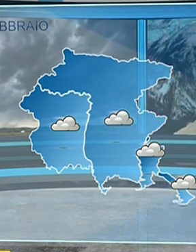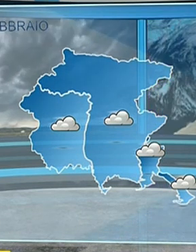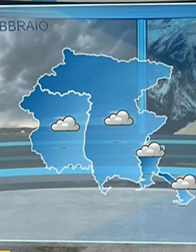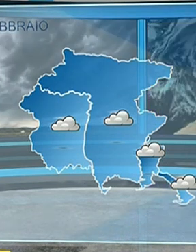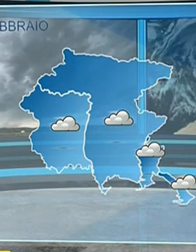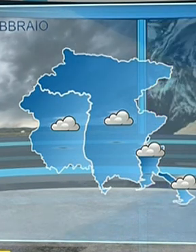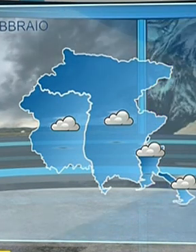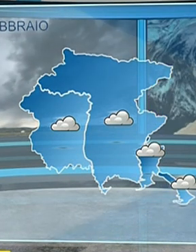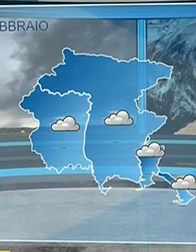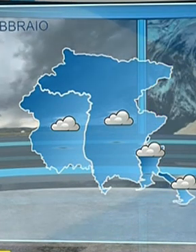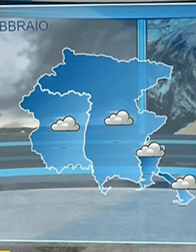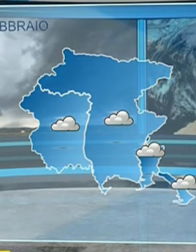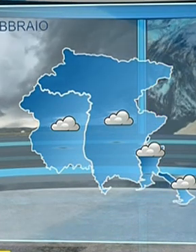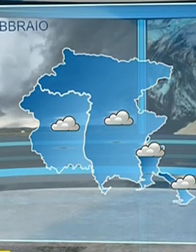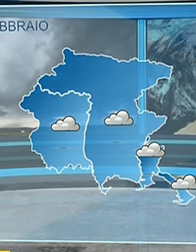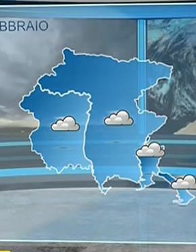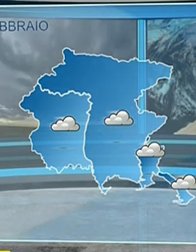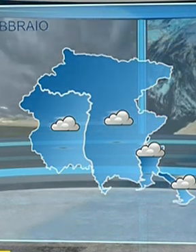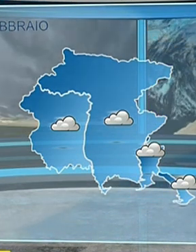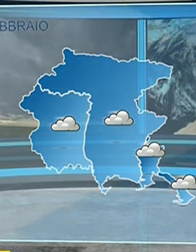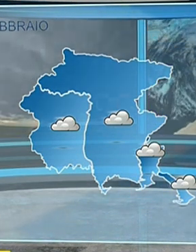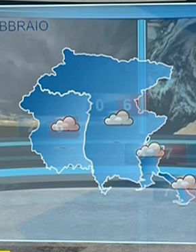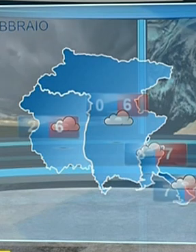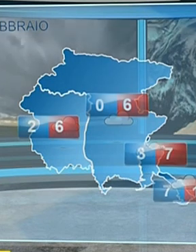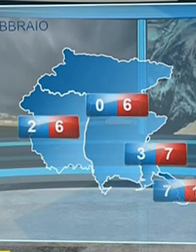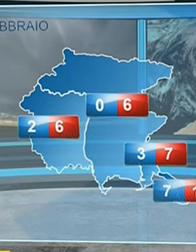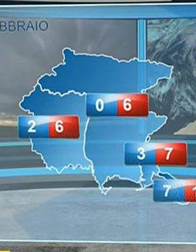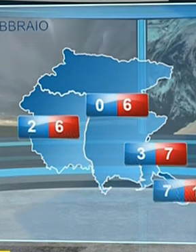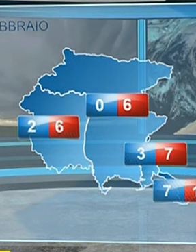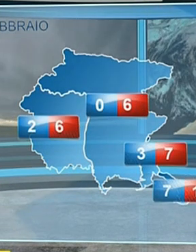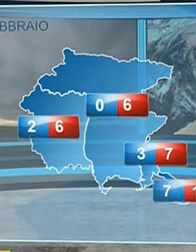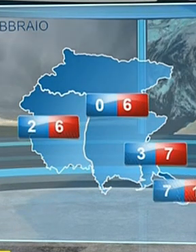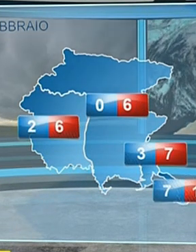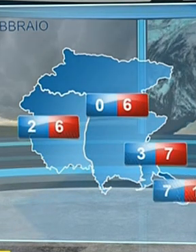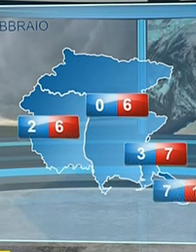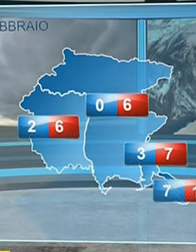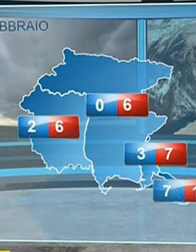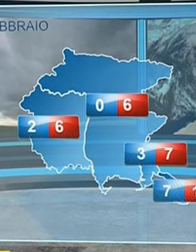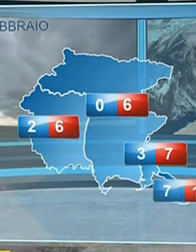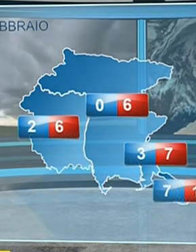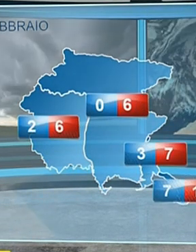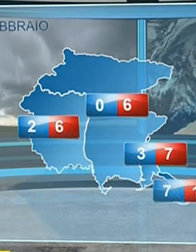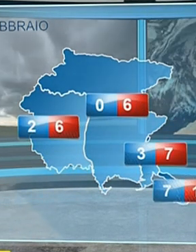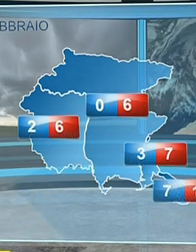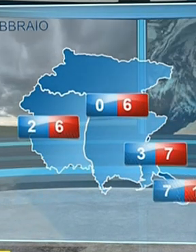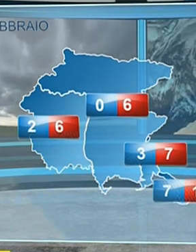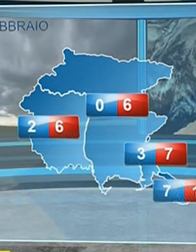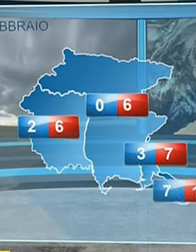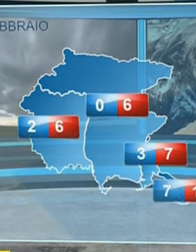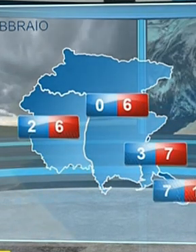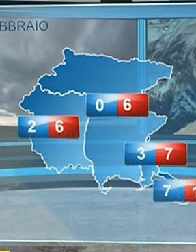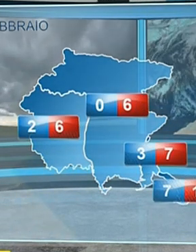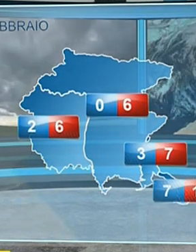a carattere sparso. Temperature minime comprese tra lo 0 e i 7 gradi, valori massimi invece